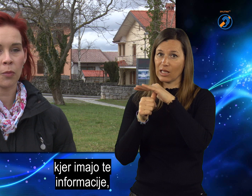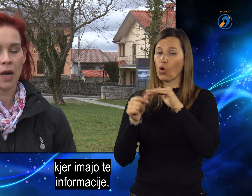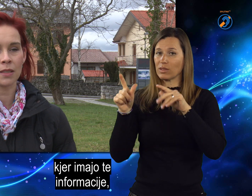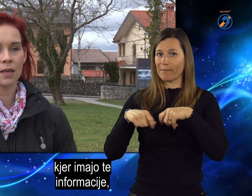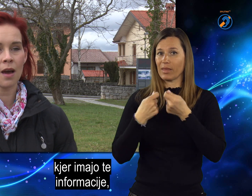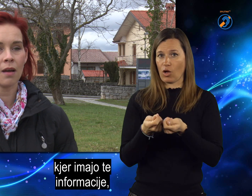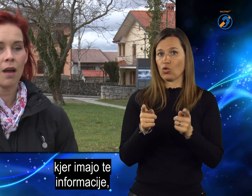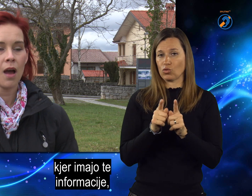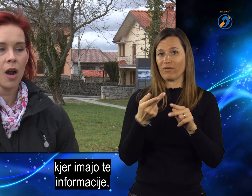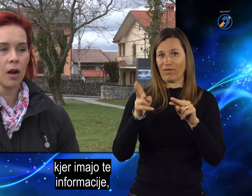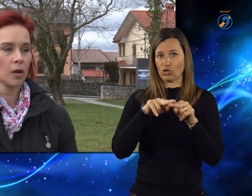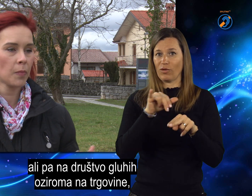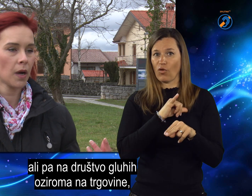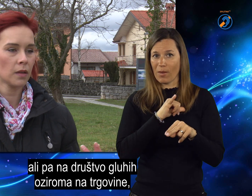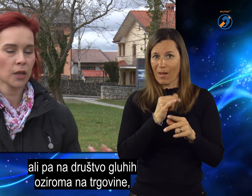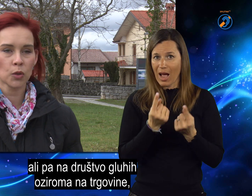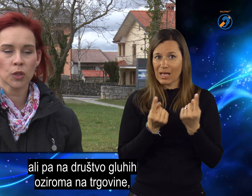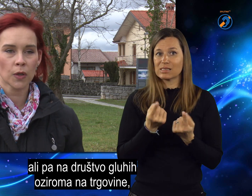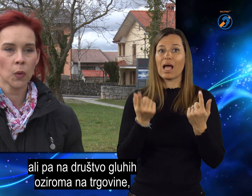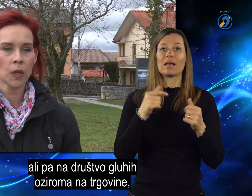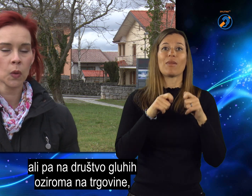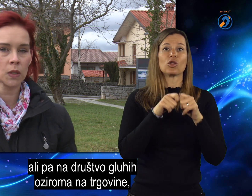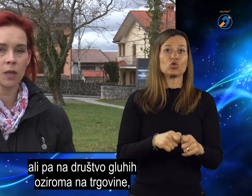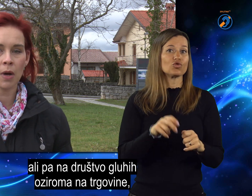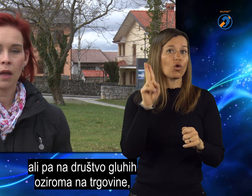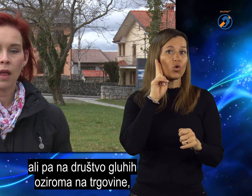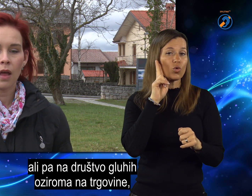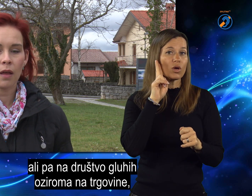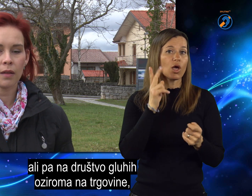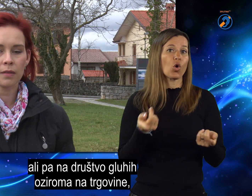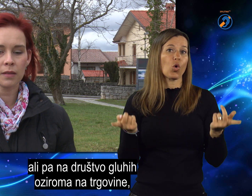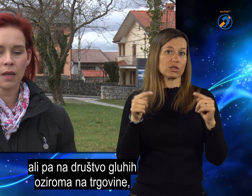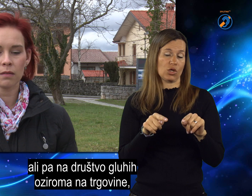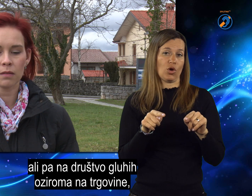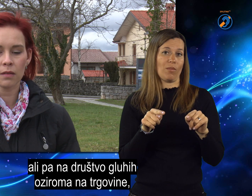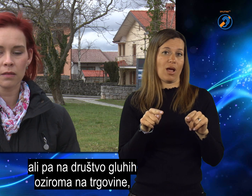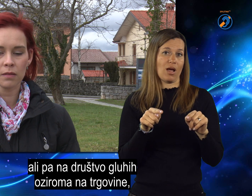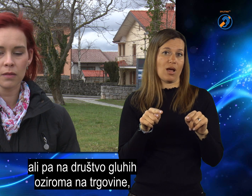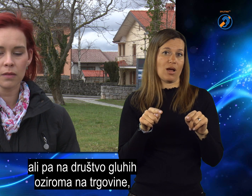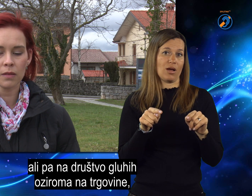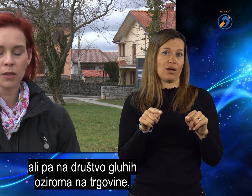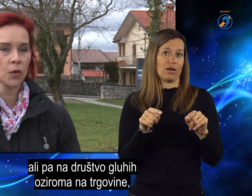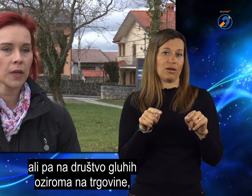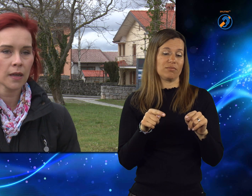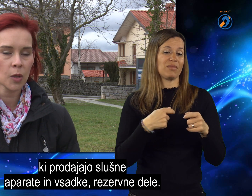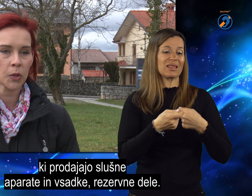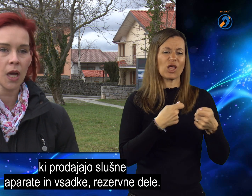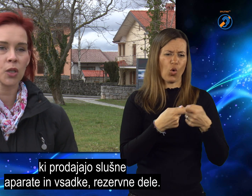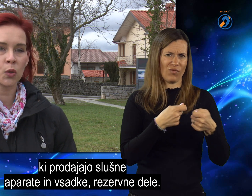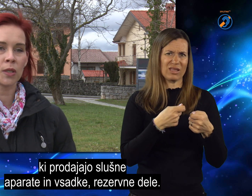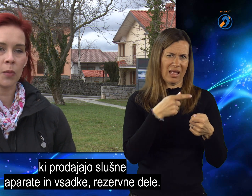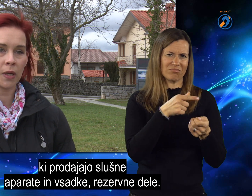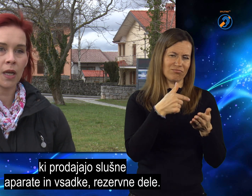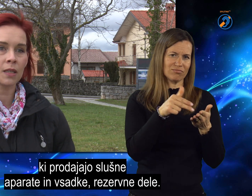te informacije, ali pa na društvo gluhih oziroma te trgovine, ki